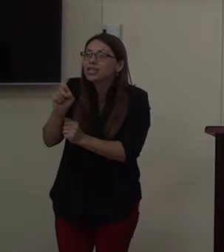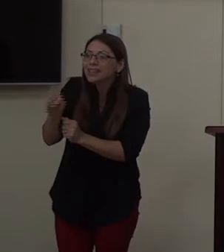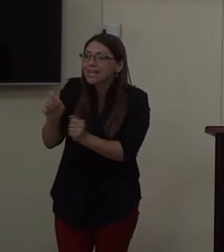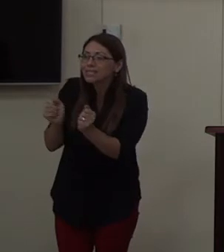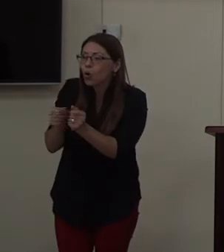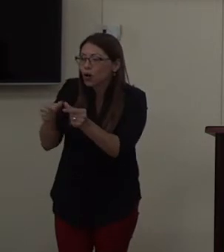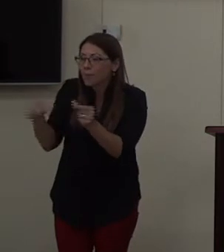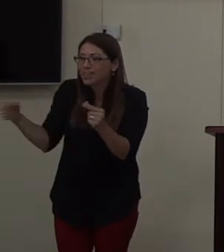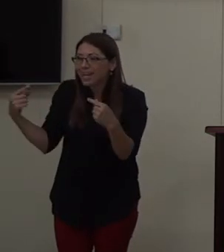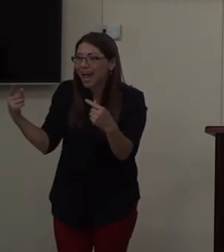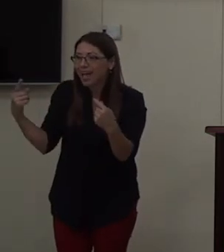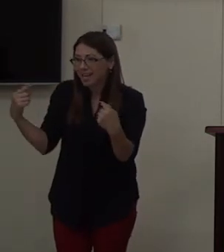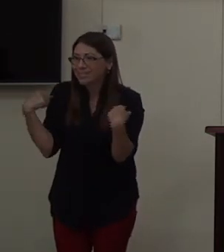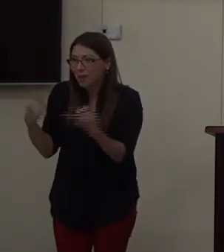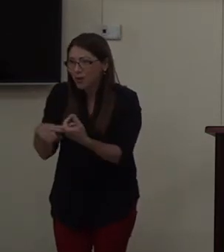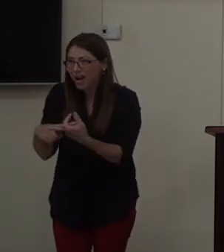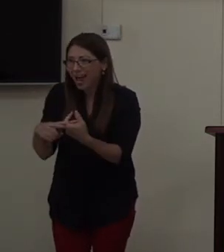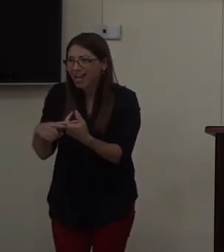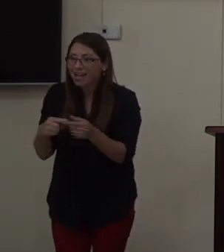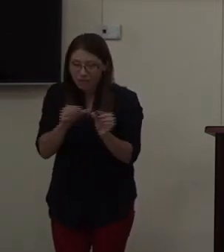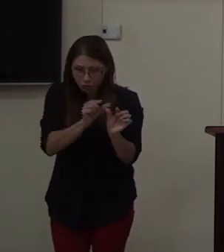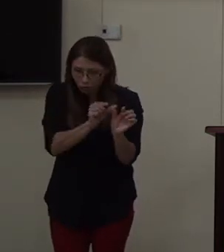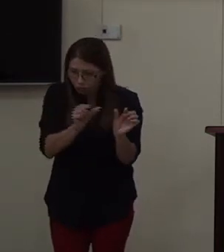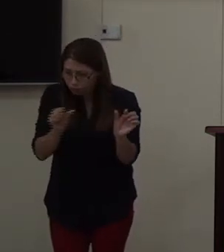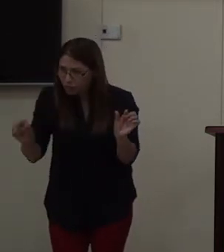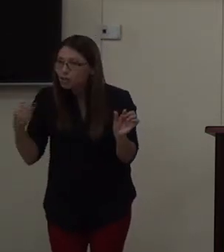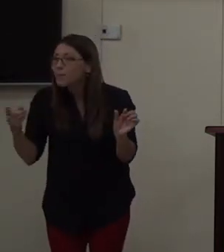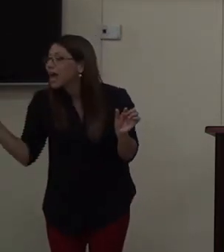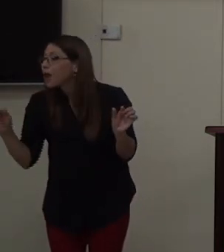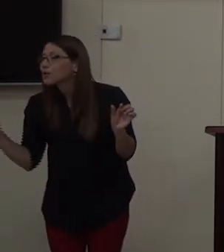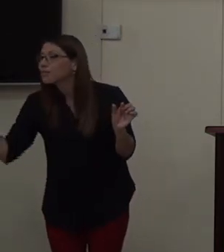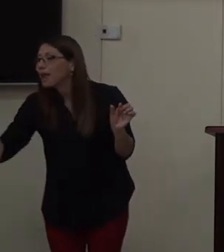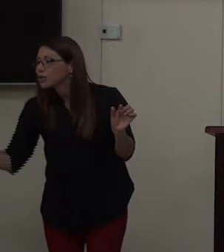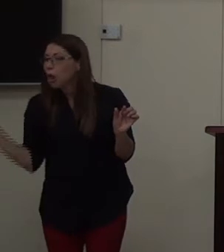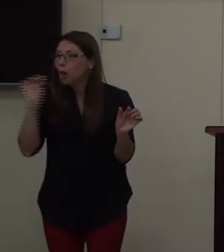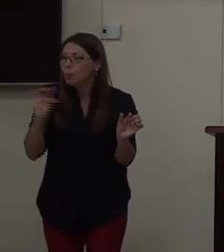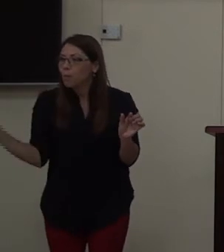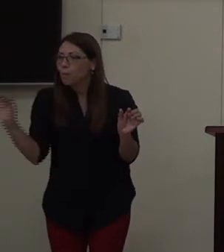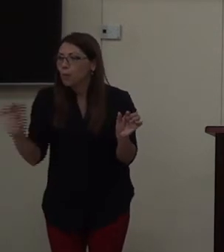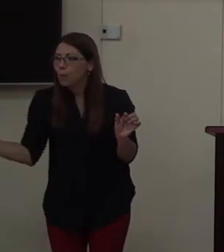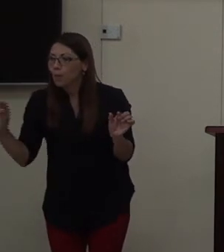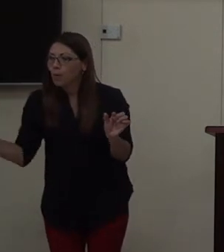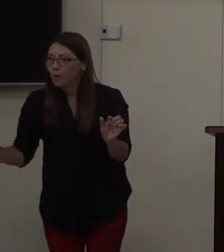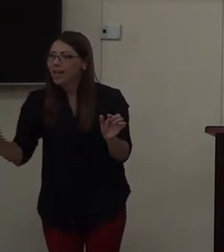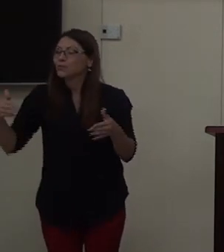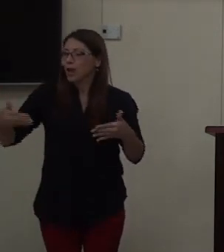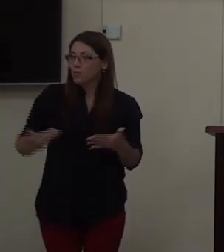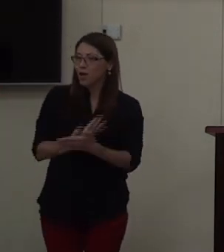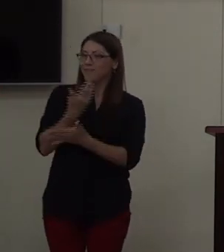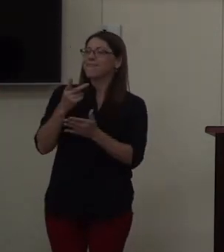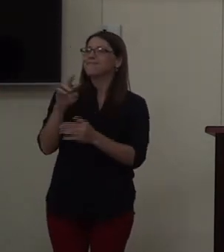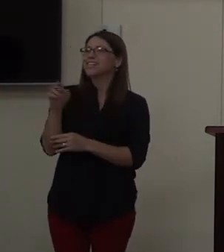gramática española, a la que se le insertan palabras en la lengua de Dorán. Es una nueva versión de la lengua.